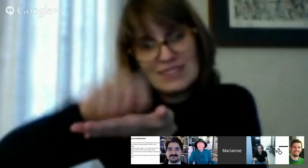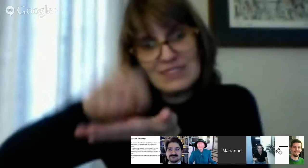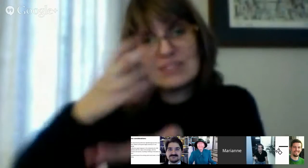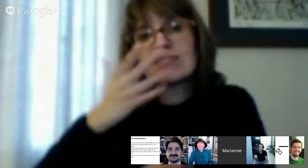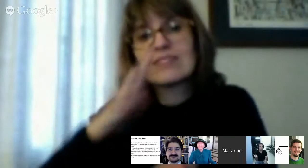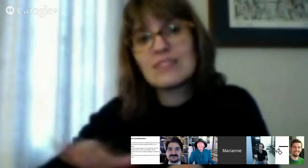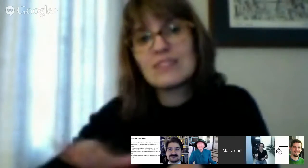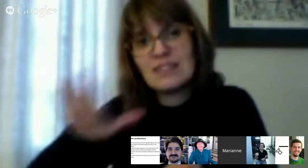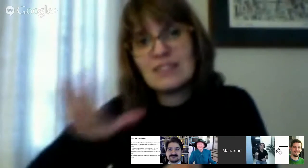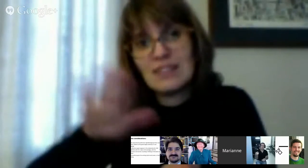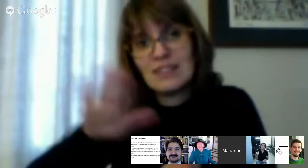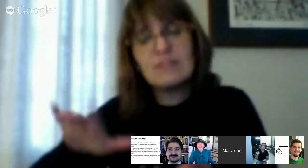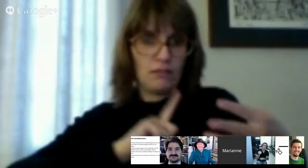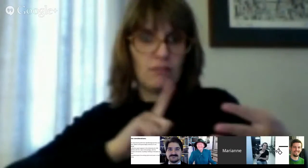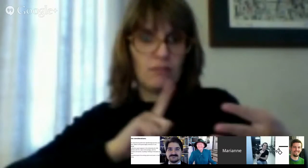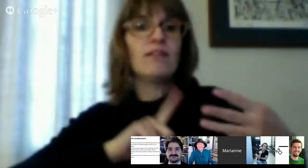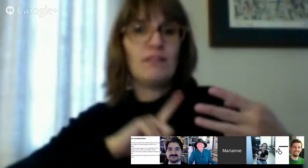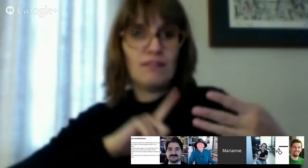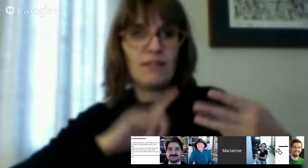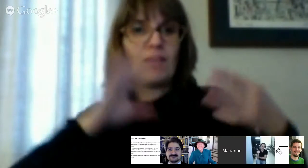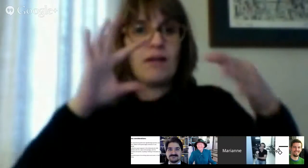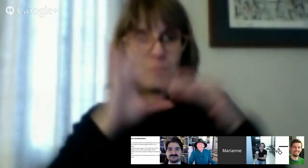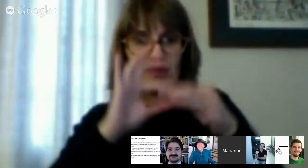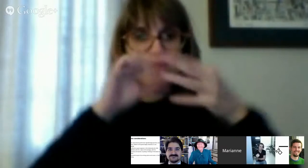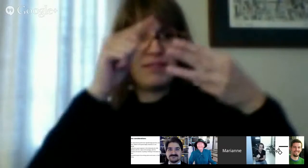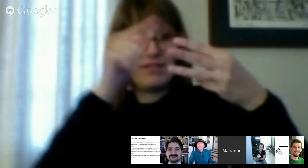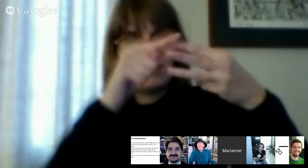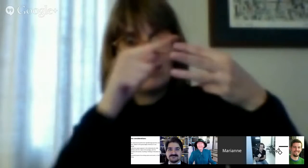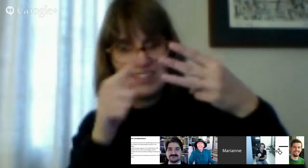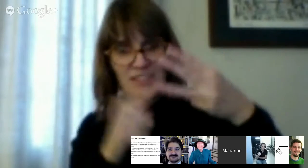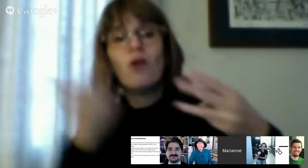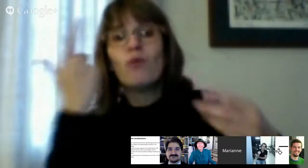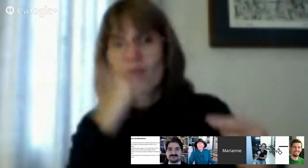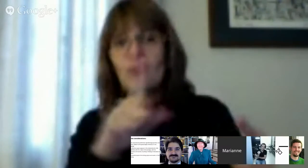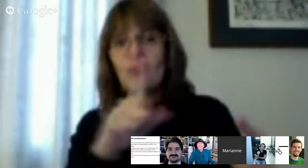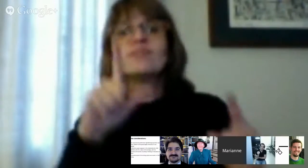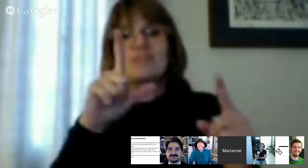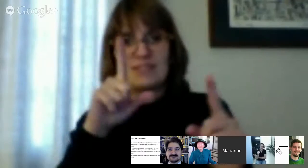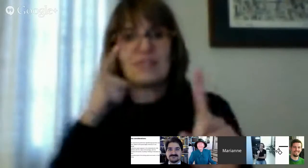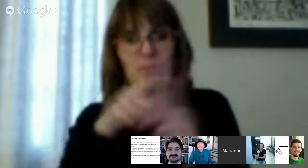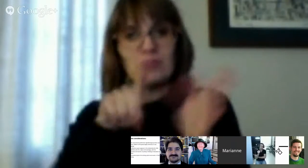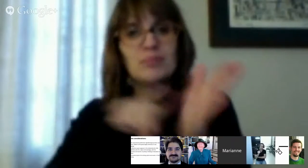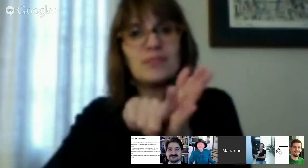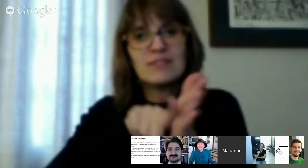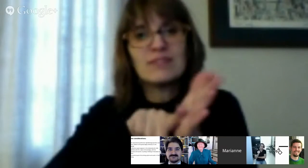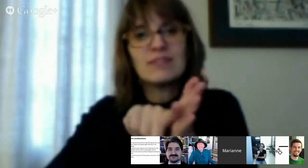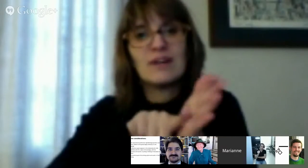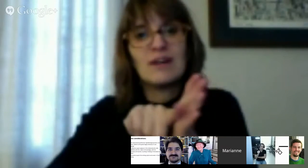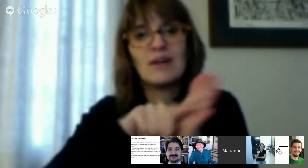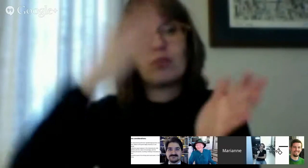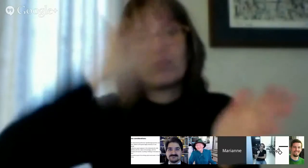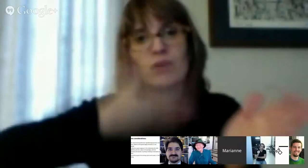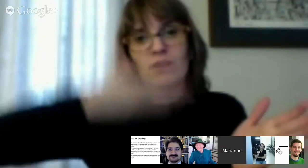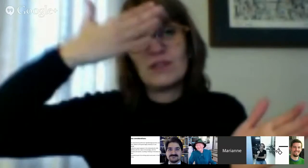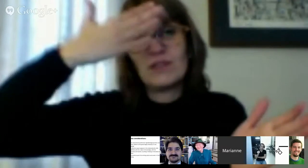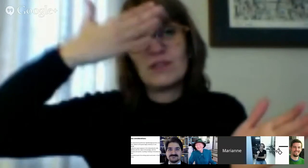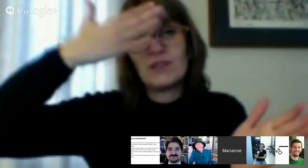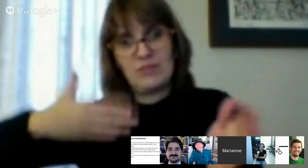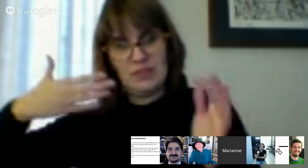a escrita das línguas orais. Então, tivemos esses três objetivos. E nós